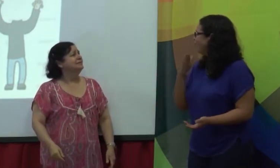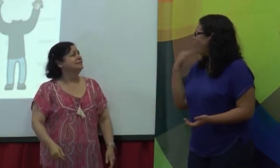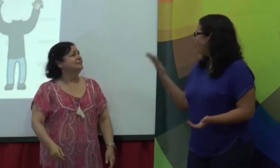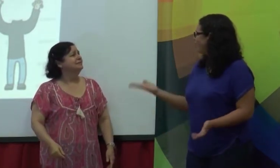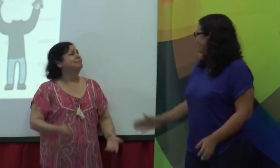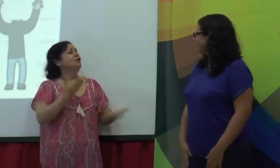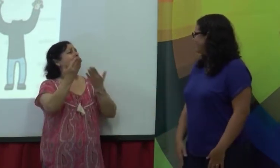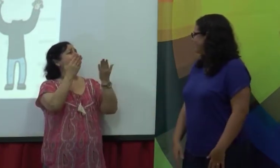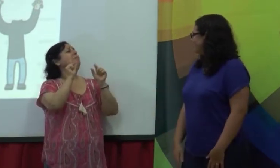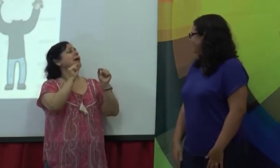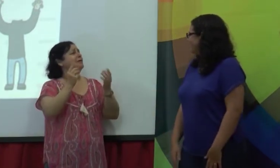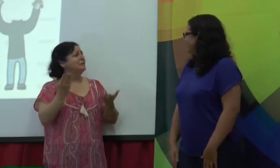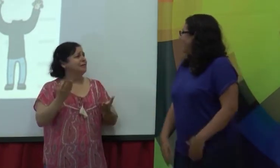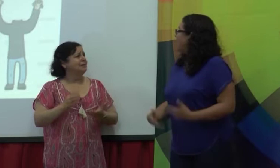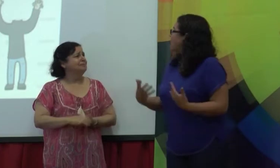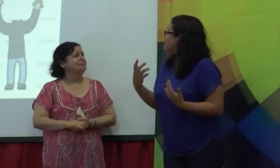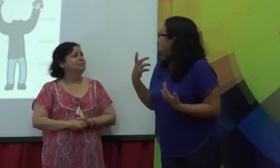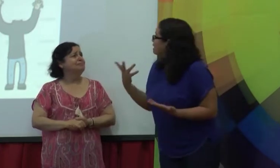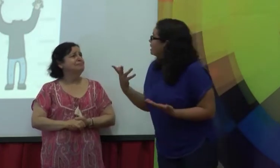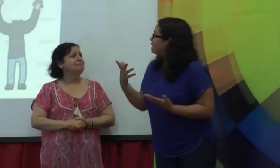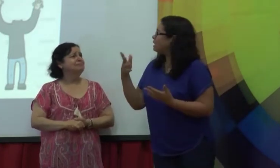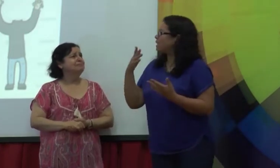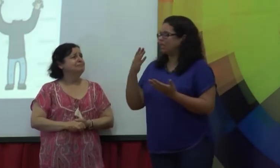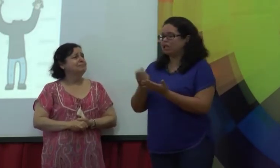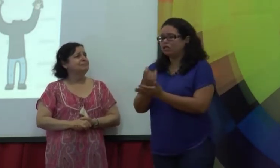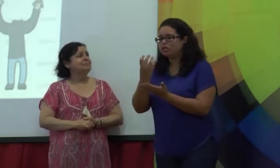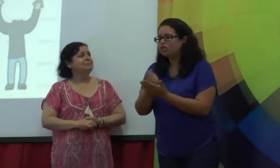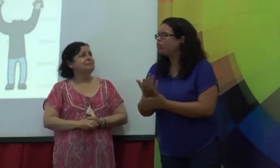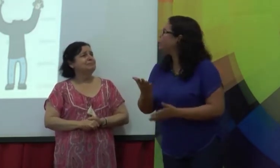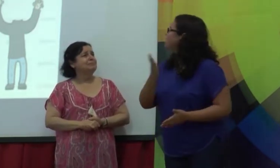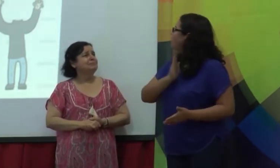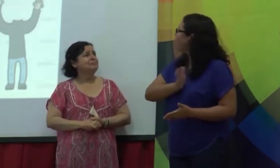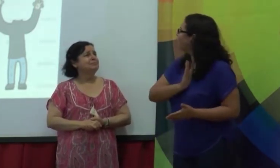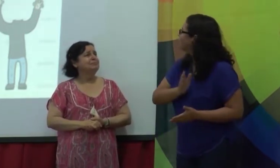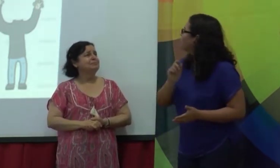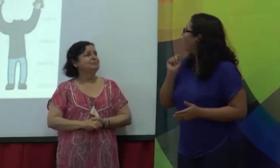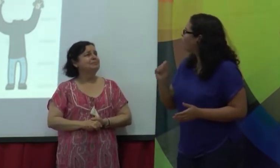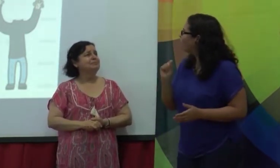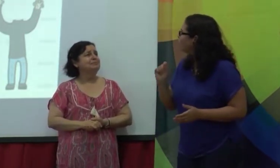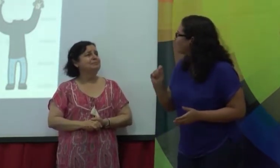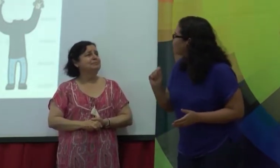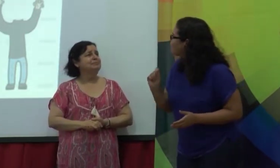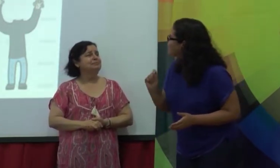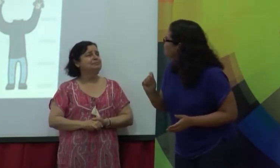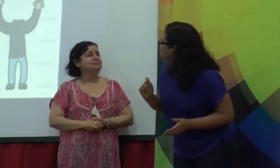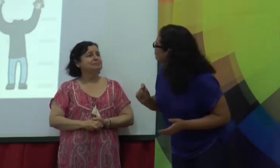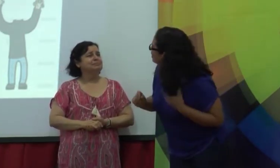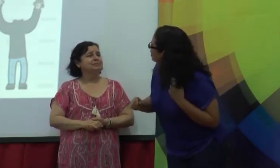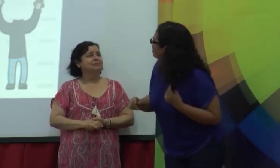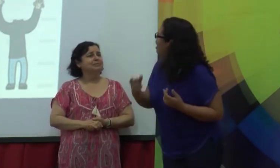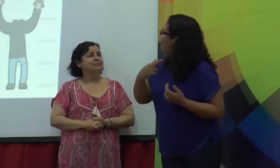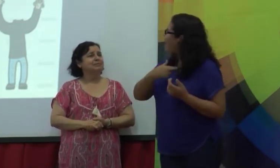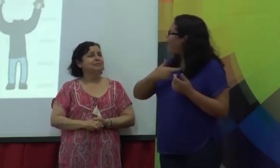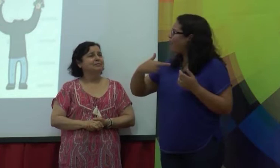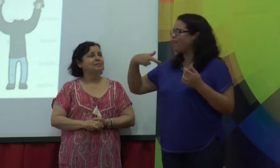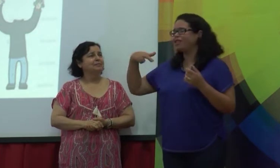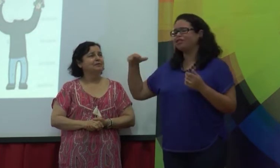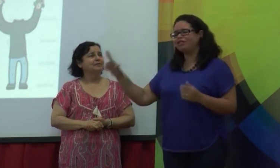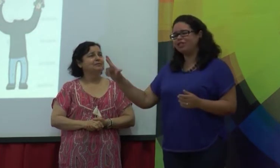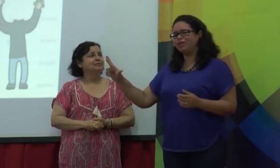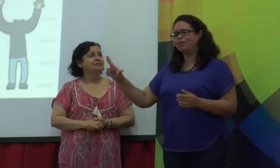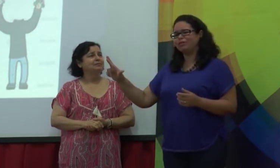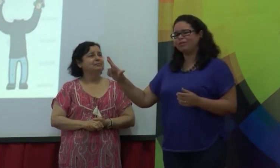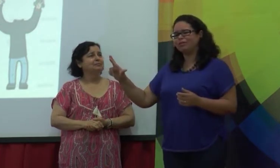sem coração. Então, que comparação é essa? Então, o Espiritismo significa o